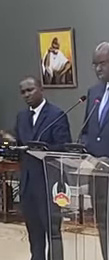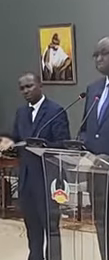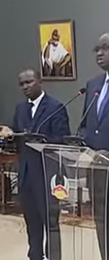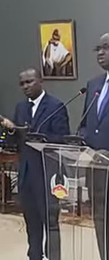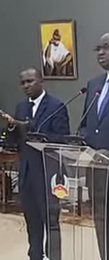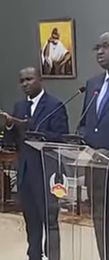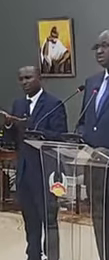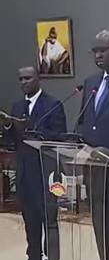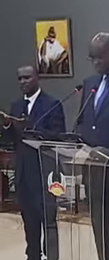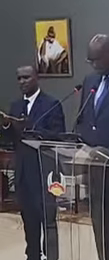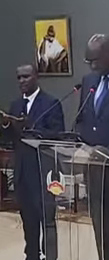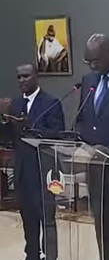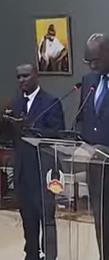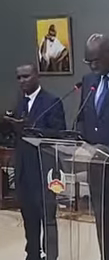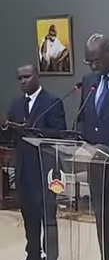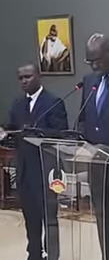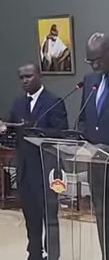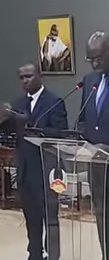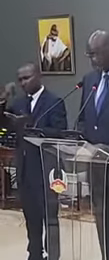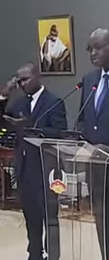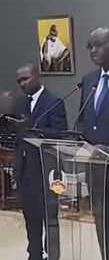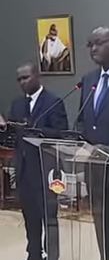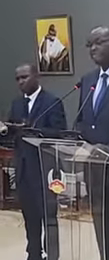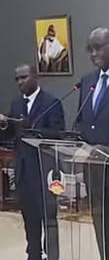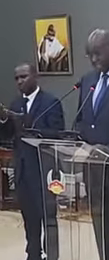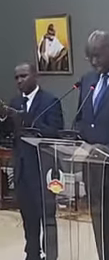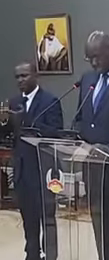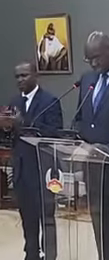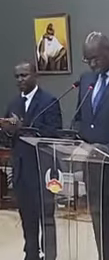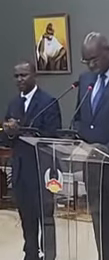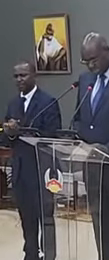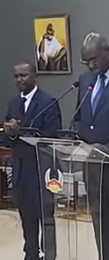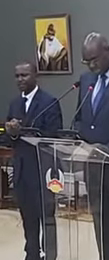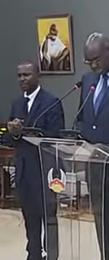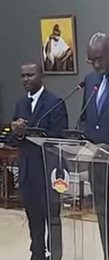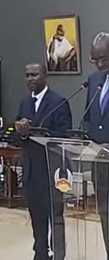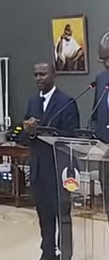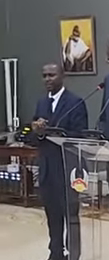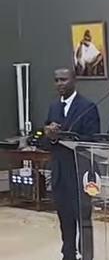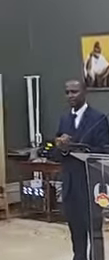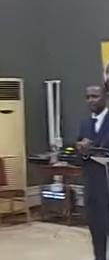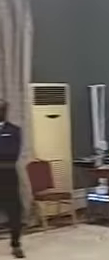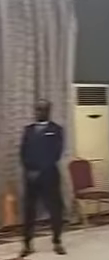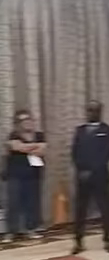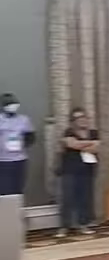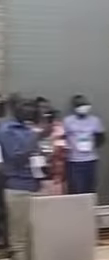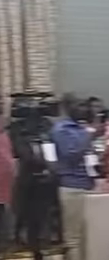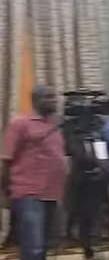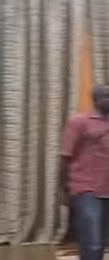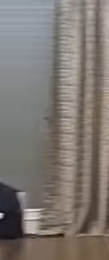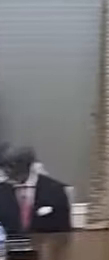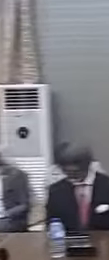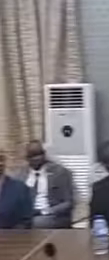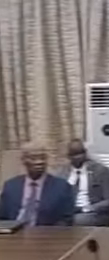melhoração, serviços, pela base de oferta de essenciais à nossa população,